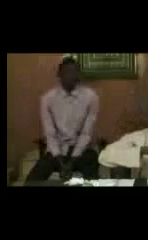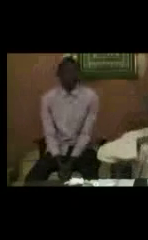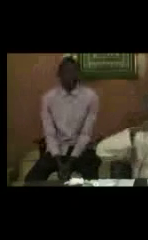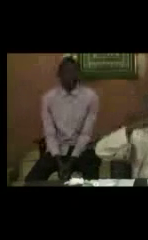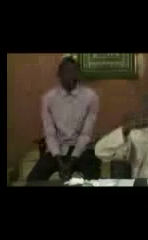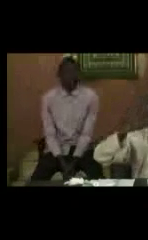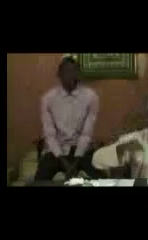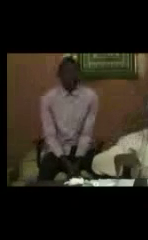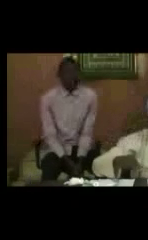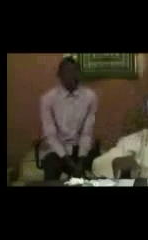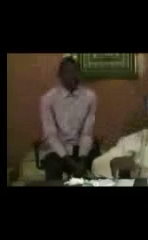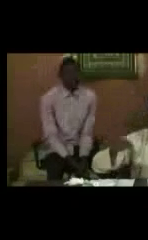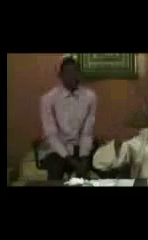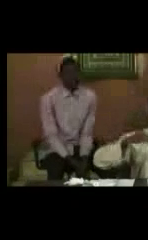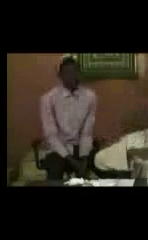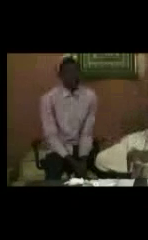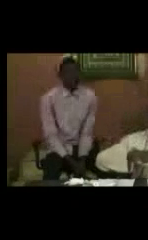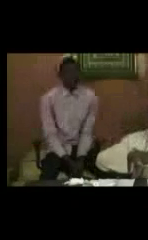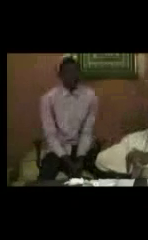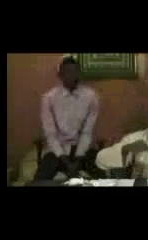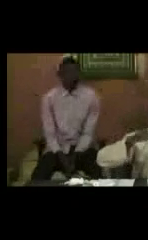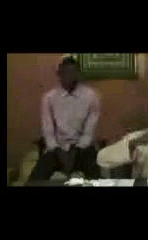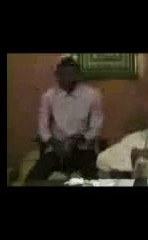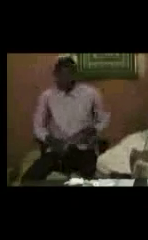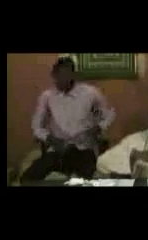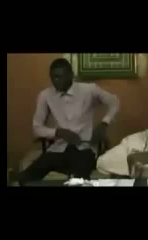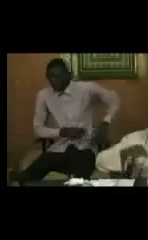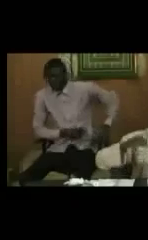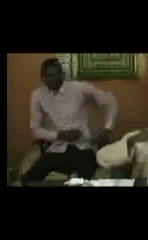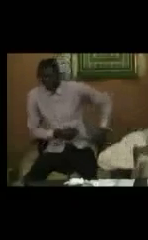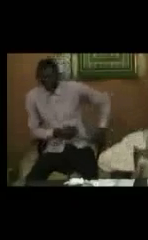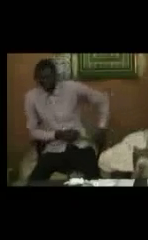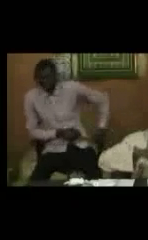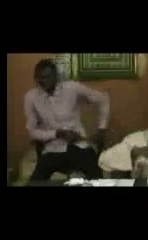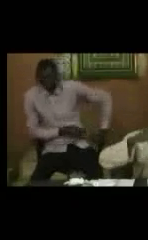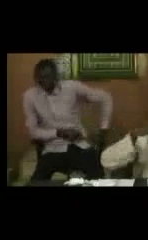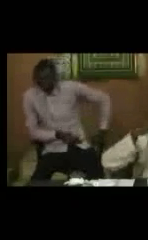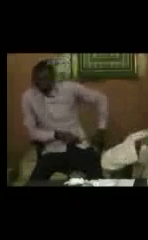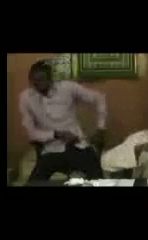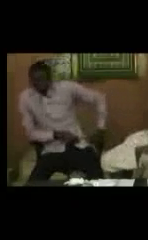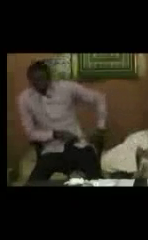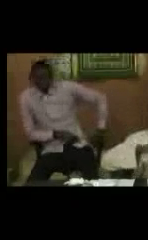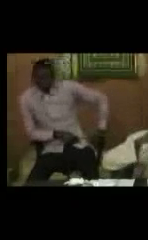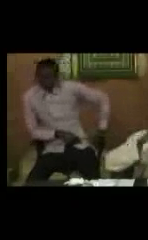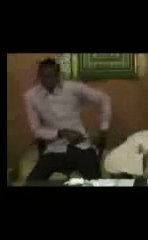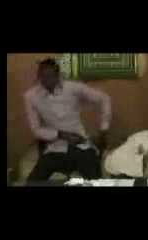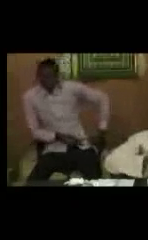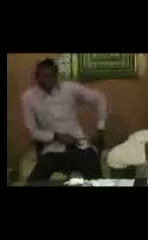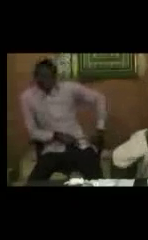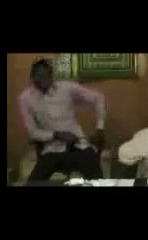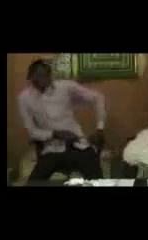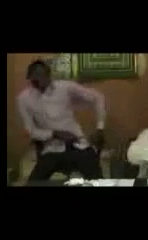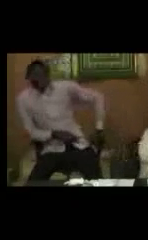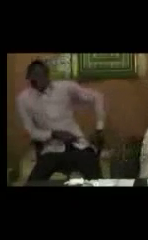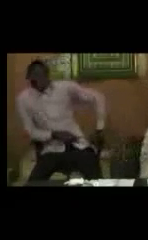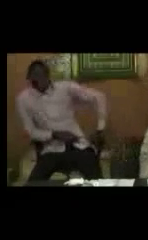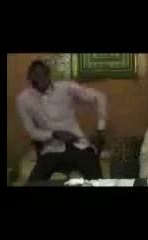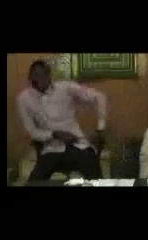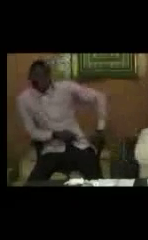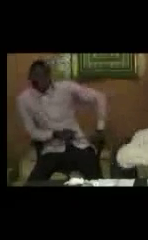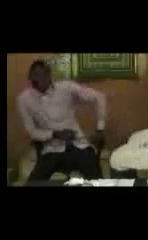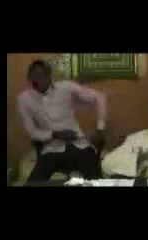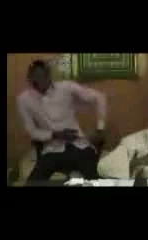pe lagbaja gba wa lowo lamarin lamarin gba wa lowo tamedo tamedo gba wa tamedo gba wa lowo saaba